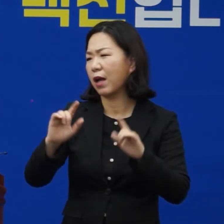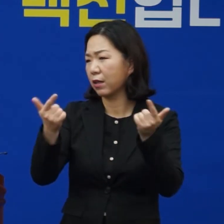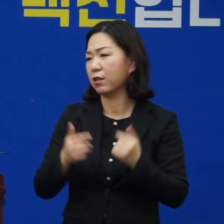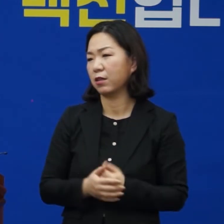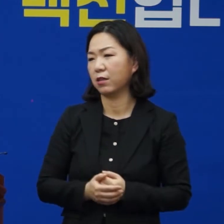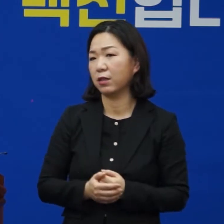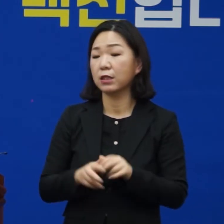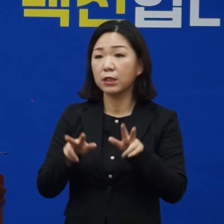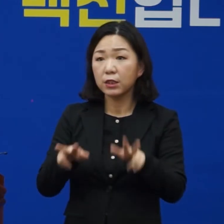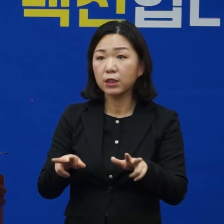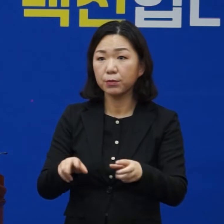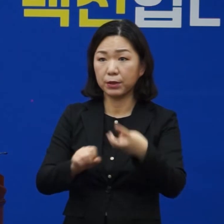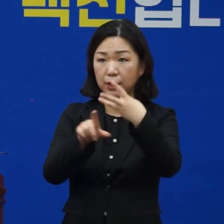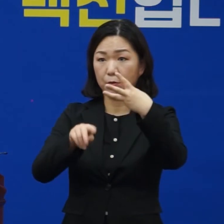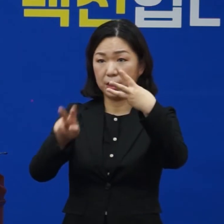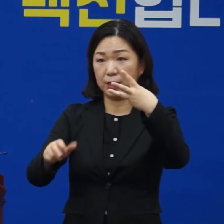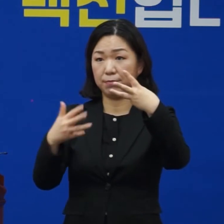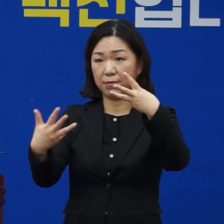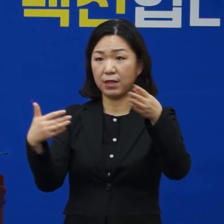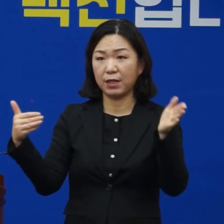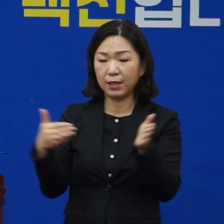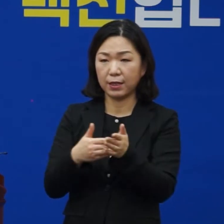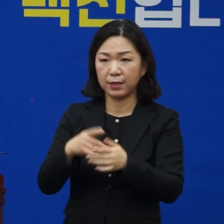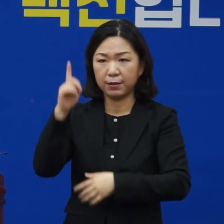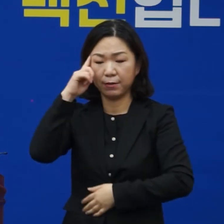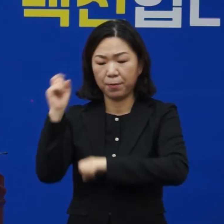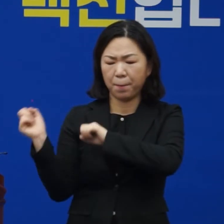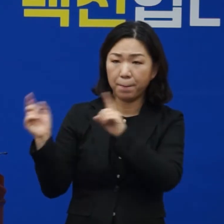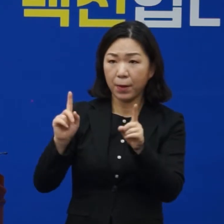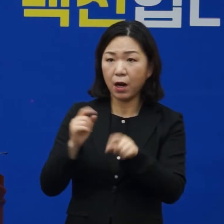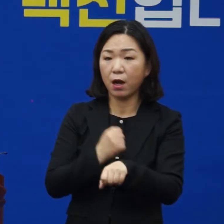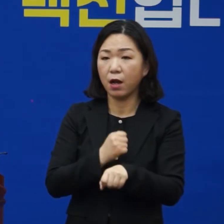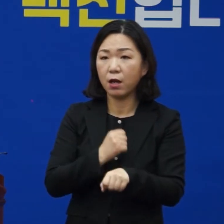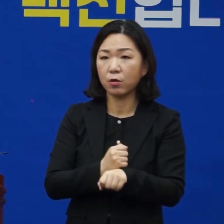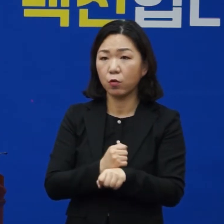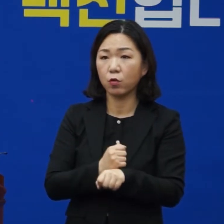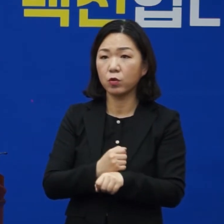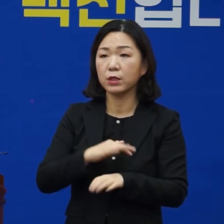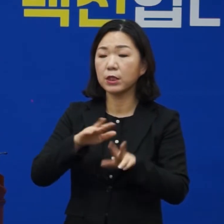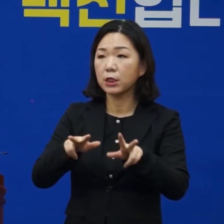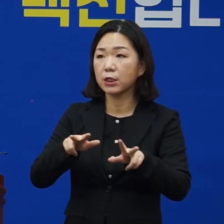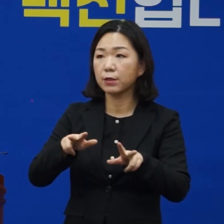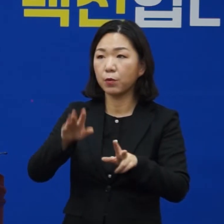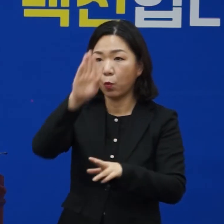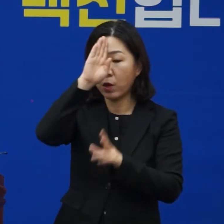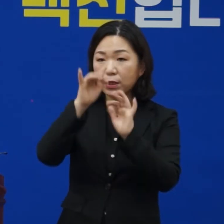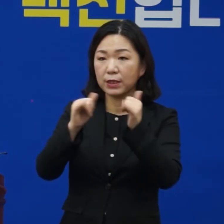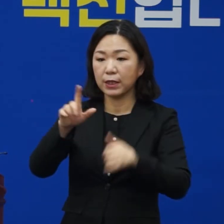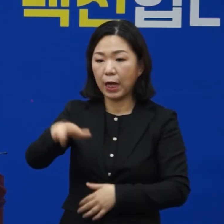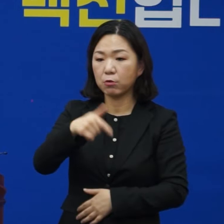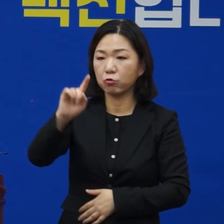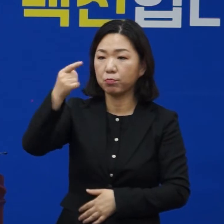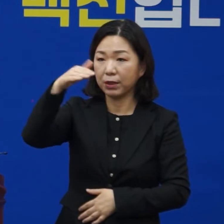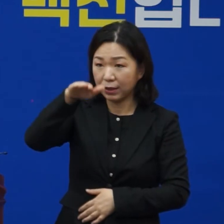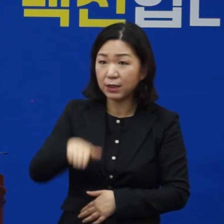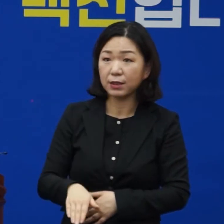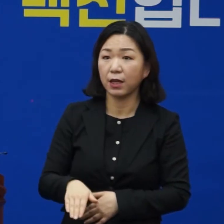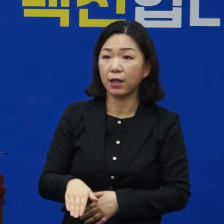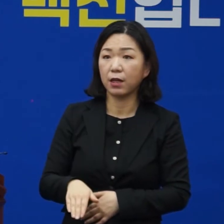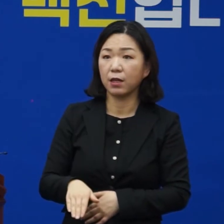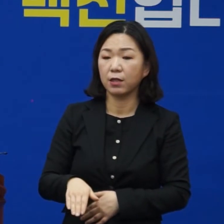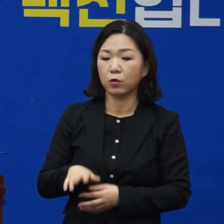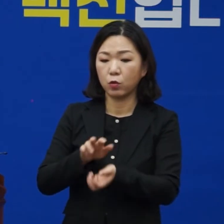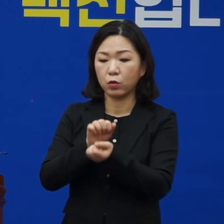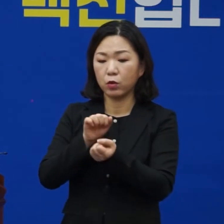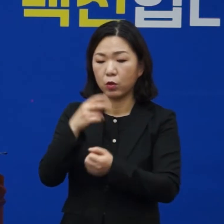것은 적어도 3월 28일까지 이제 한자리 숫자로 들어오고 그리고 역학조사를 통해서